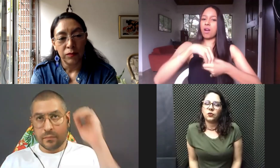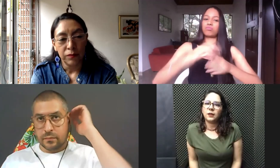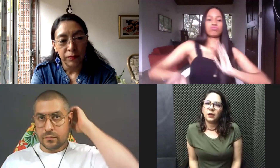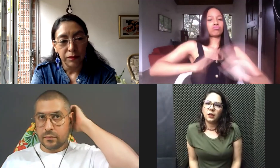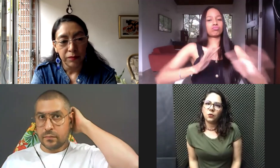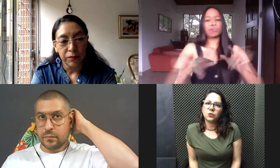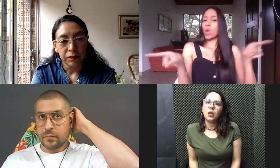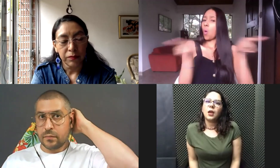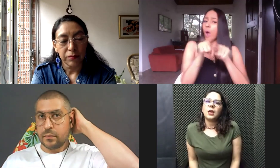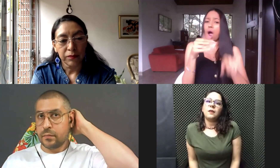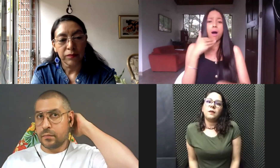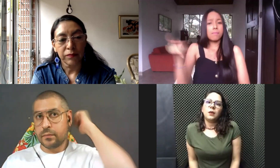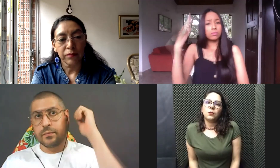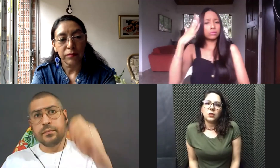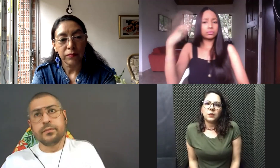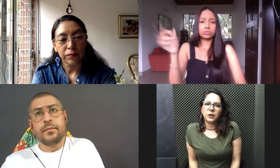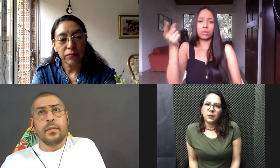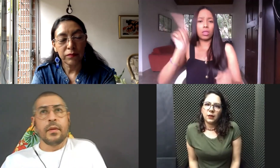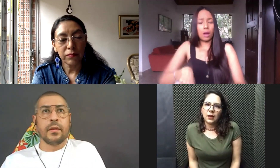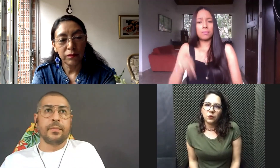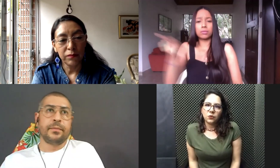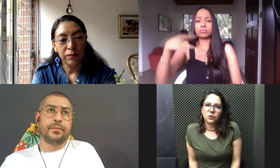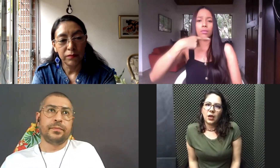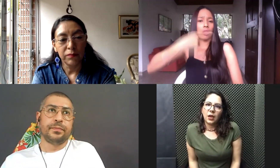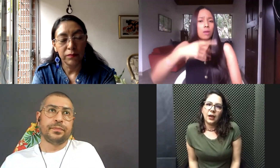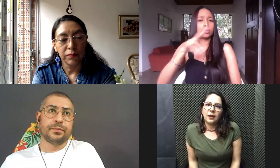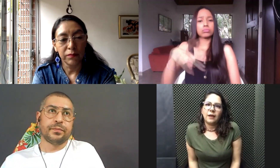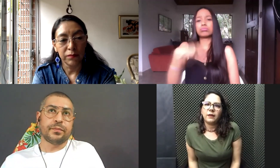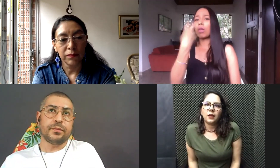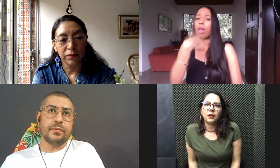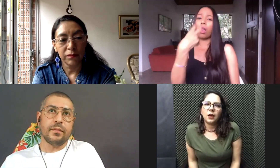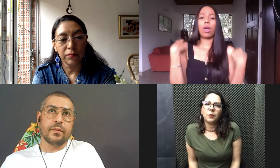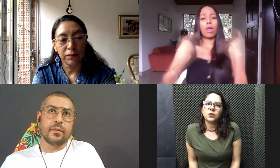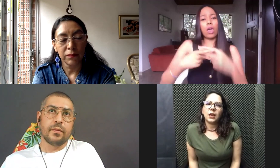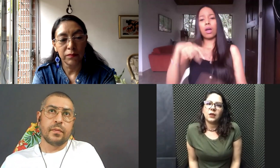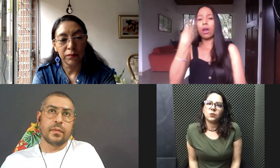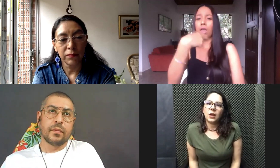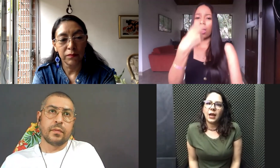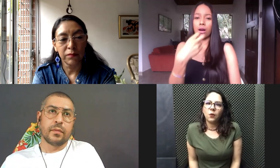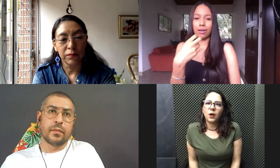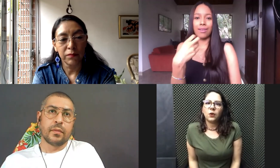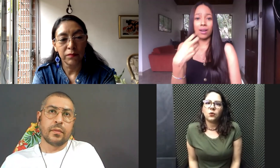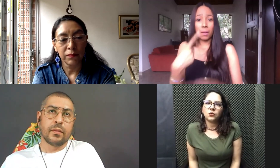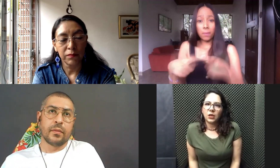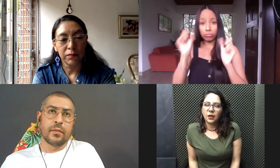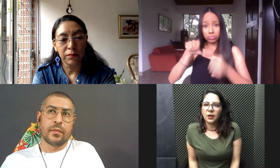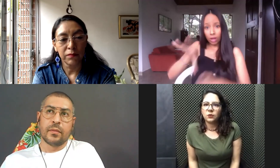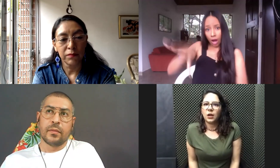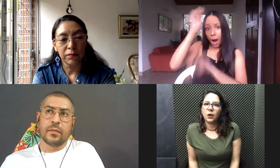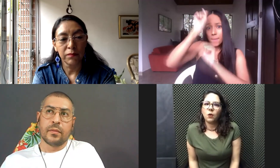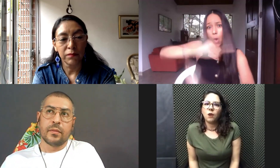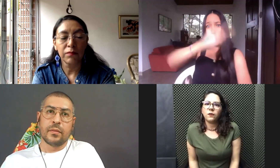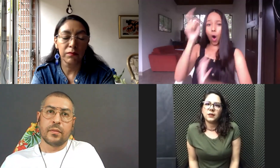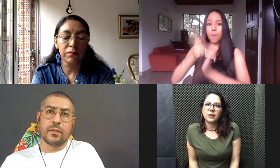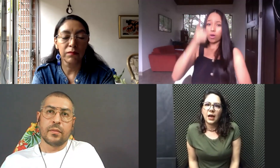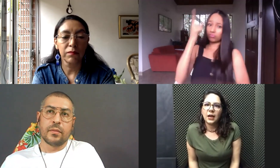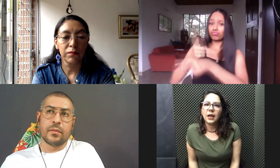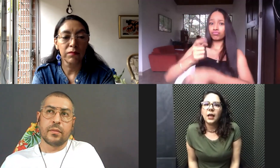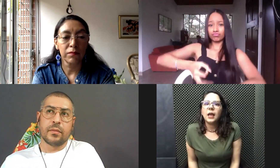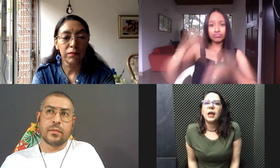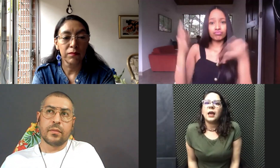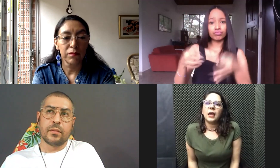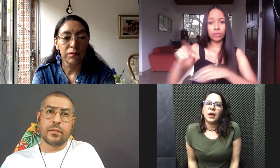nosotros adquirimos y vivimos y experimentamos la vida. Digamos que es una lengua reconocida, es una lengua